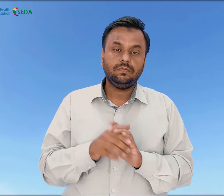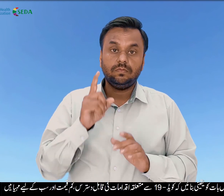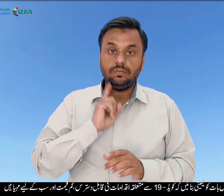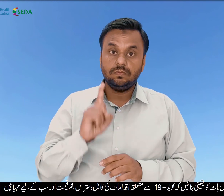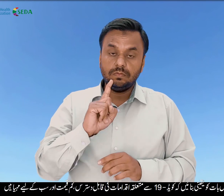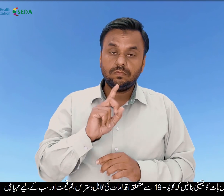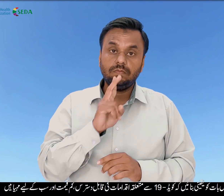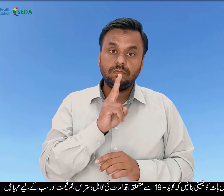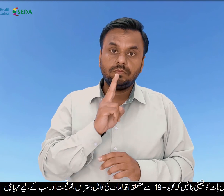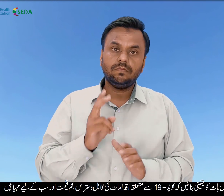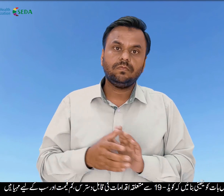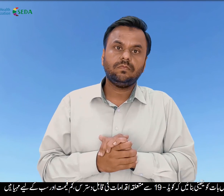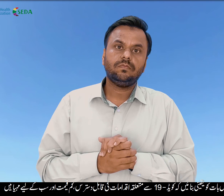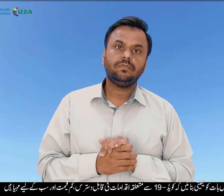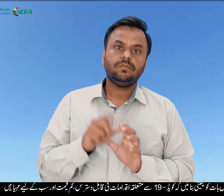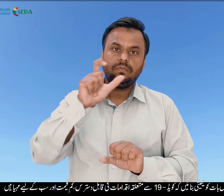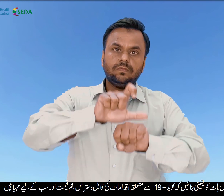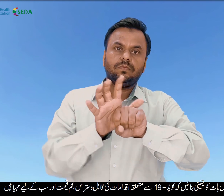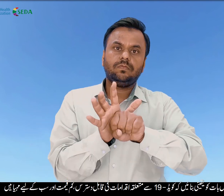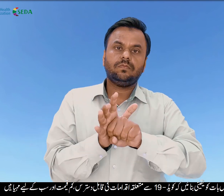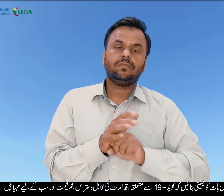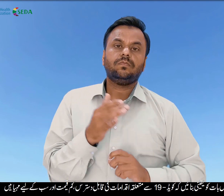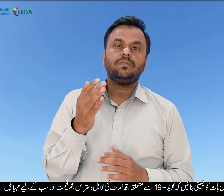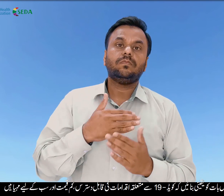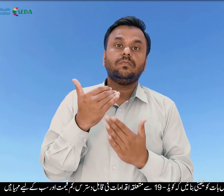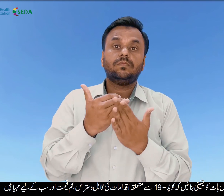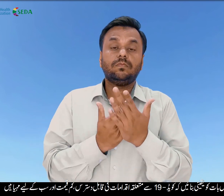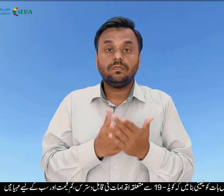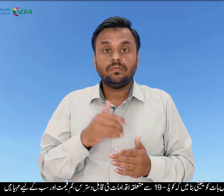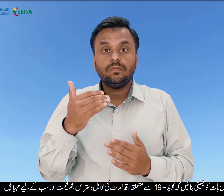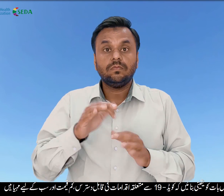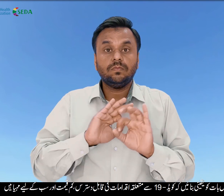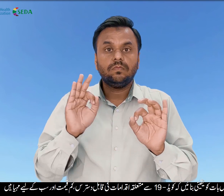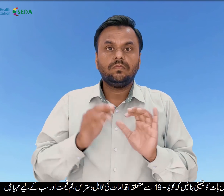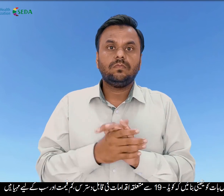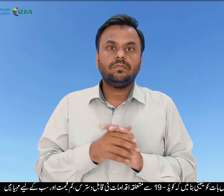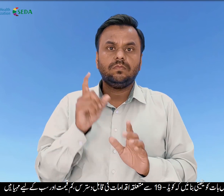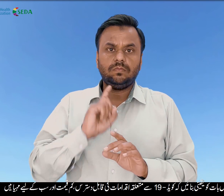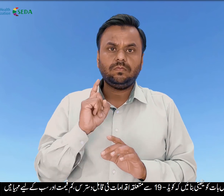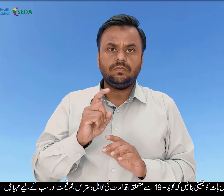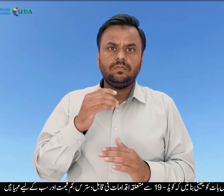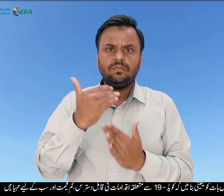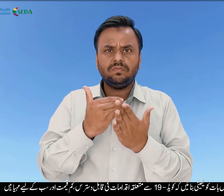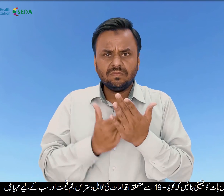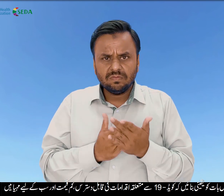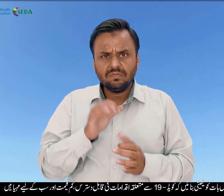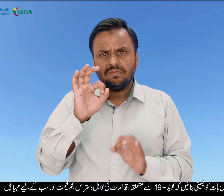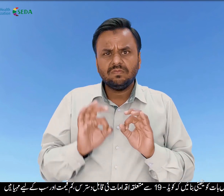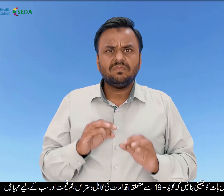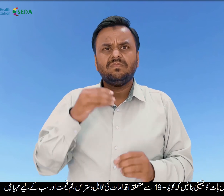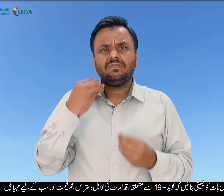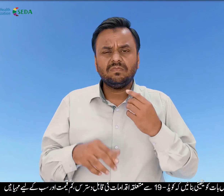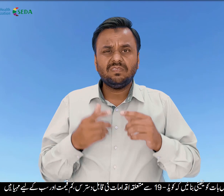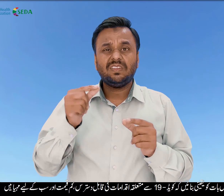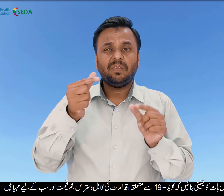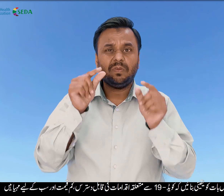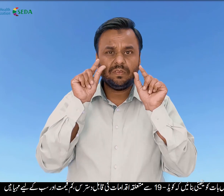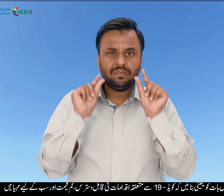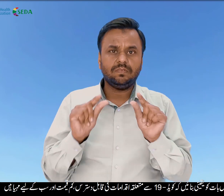اس بات کو یقینی بنائیں کہ کووڈ-19 سے متعلقہ اقدامات کی قابل دسترس، کم قیمت